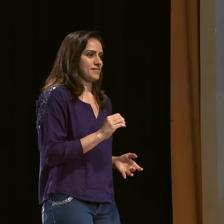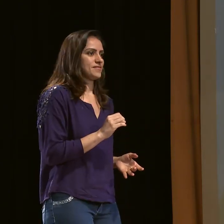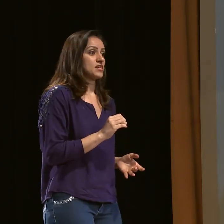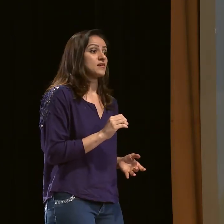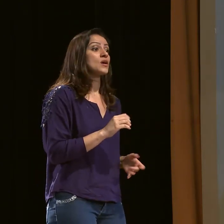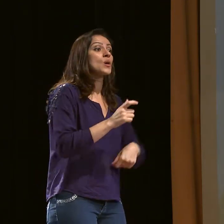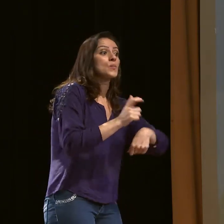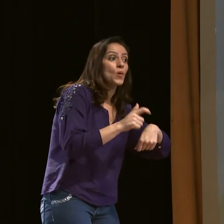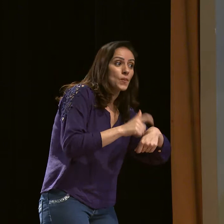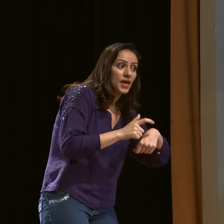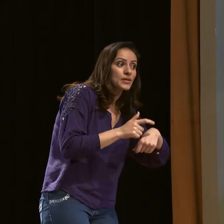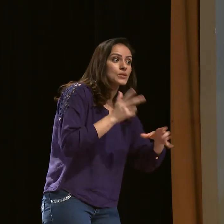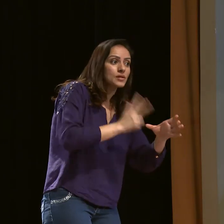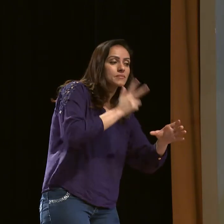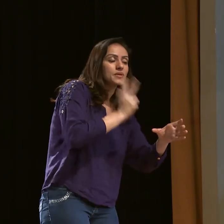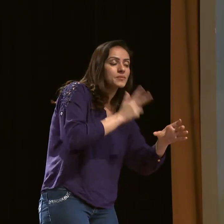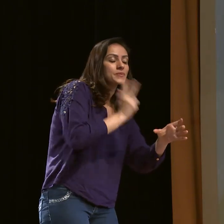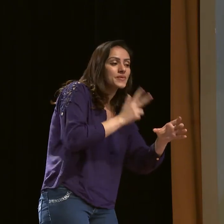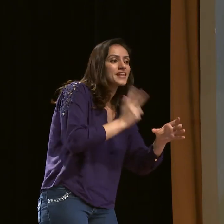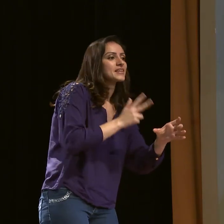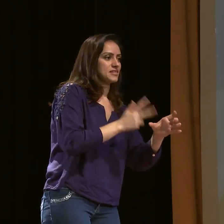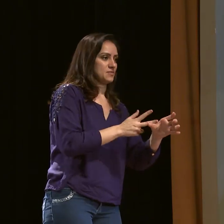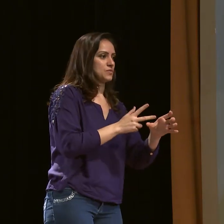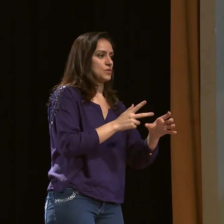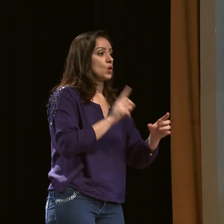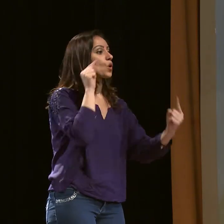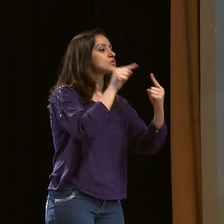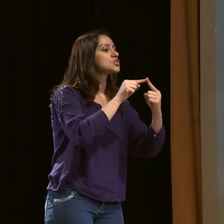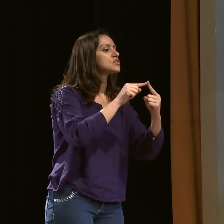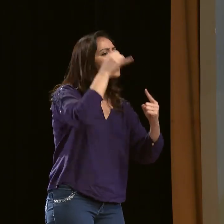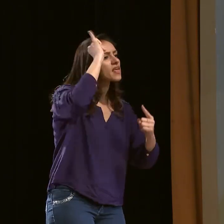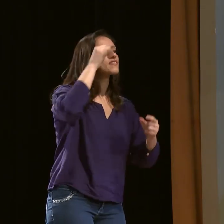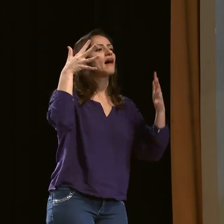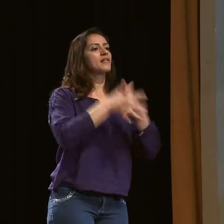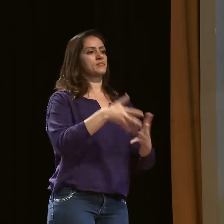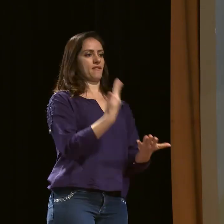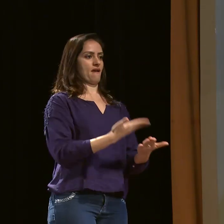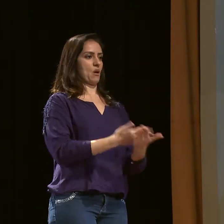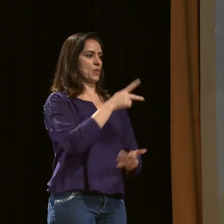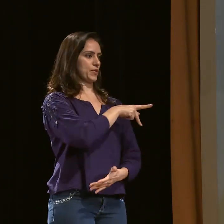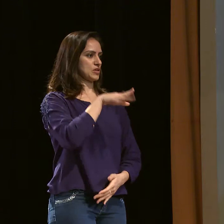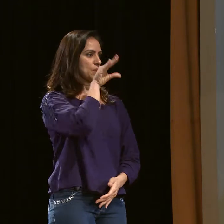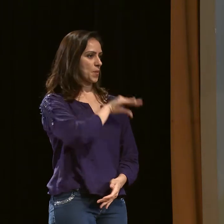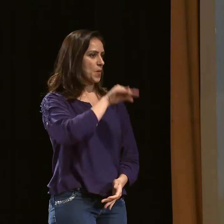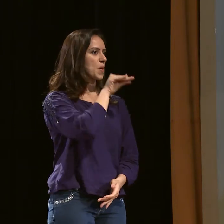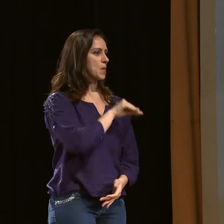era o bimodalismo. E aí, naquele momento, eles usavam o bimodalismo para se comunicar, com o objetivo de não atrapalhar a aula, pois